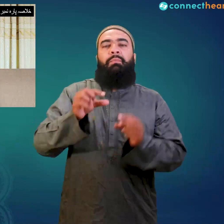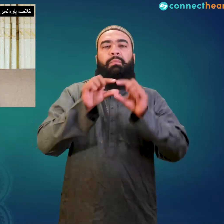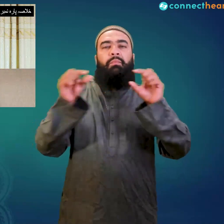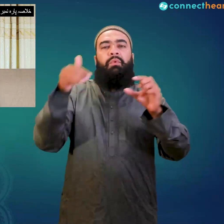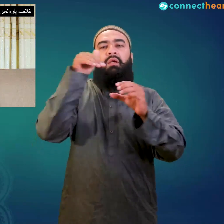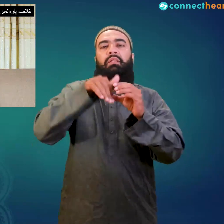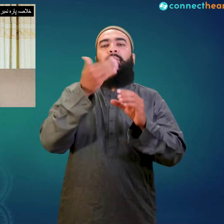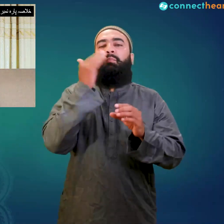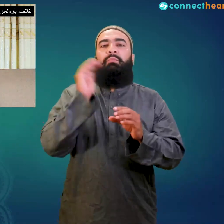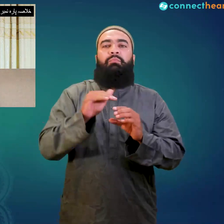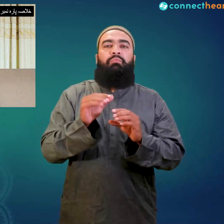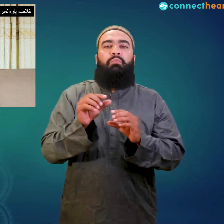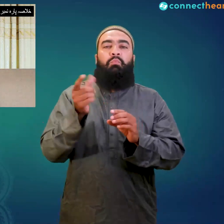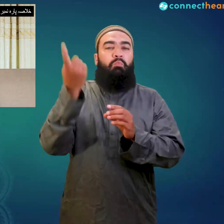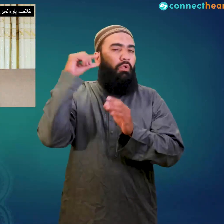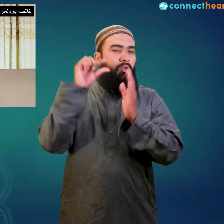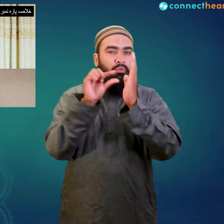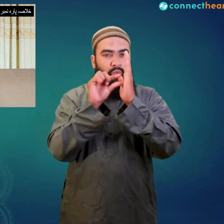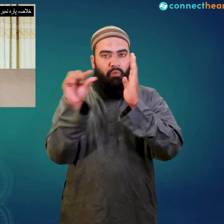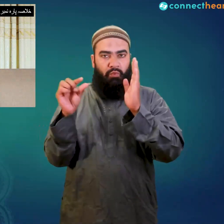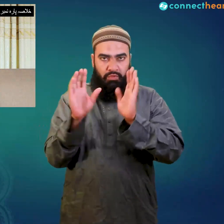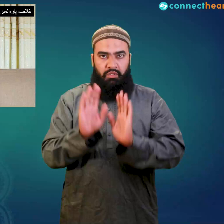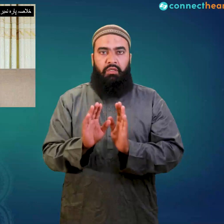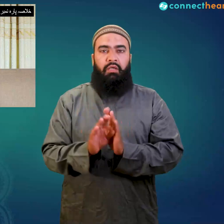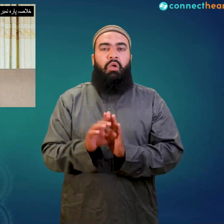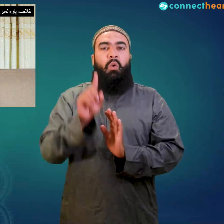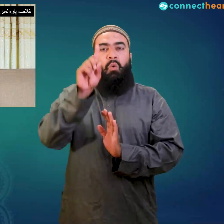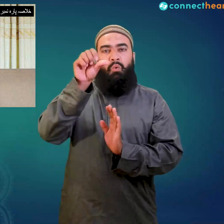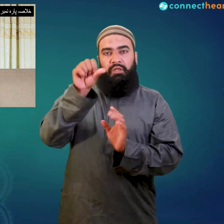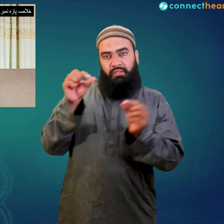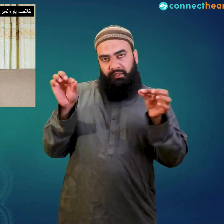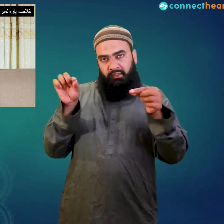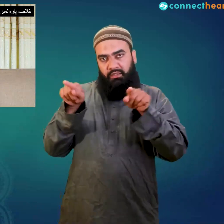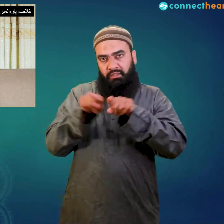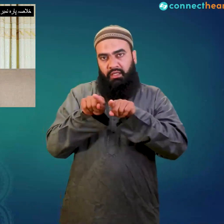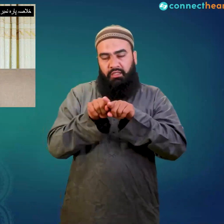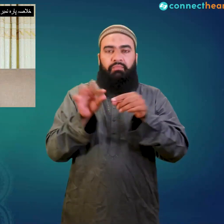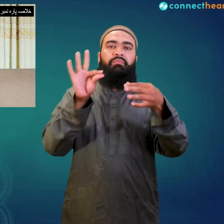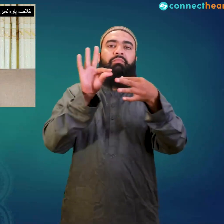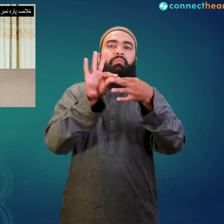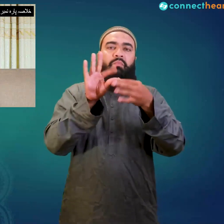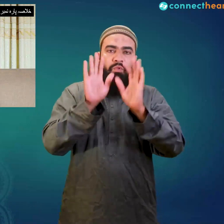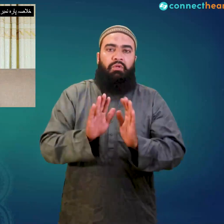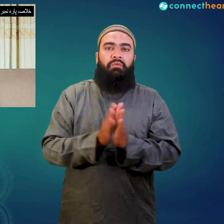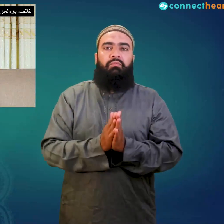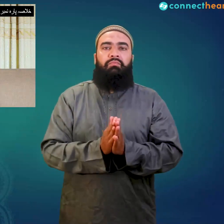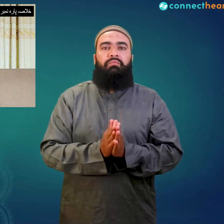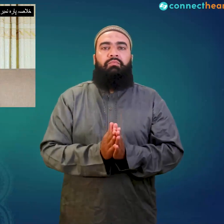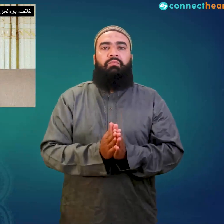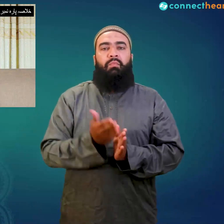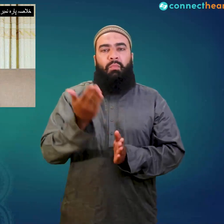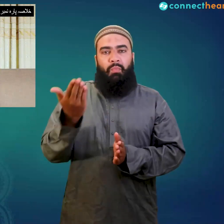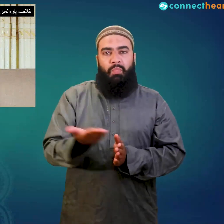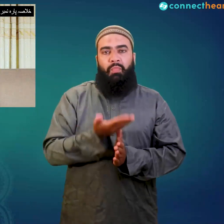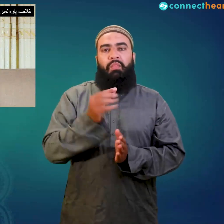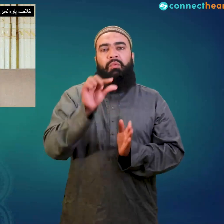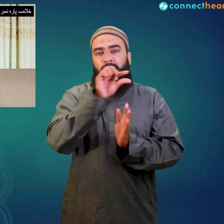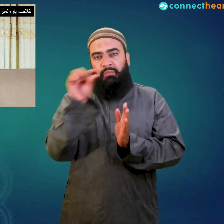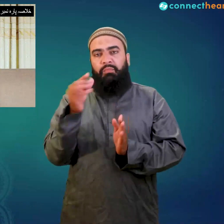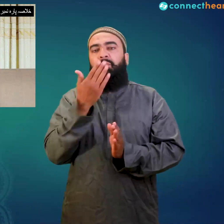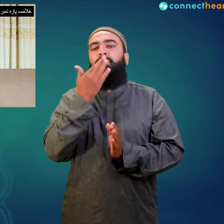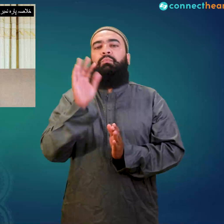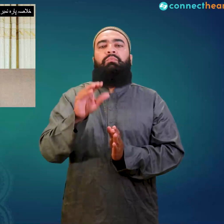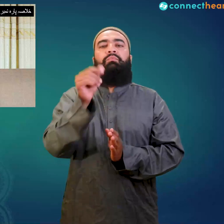پارہ نمبر 20 سورۃ النمل، جو کہ پارہ نمبر 19 سے جاری ہے، آیت نمبر 60